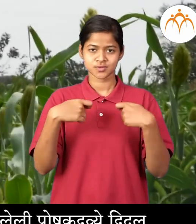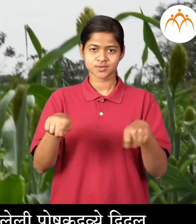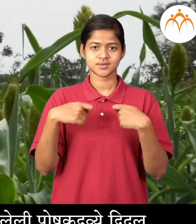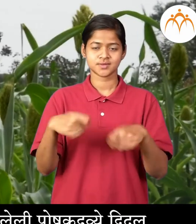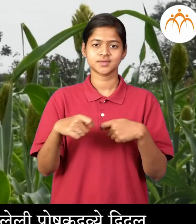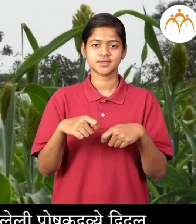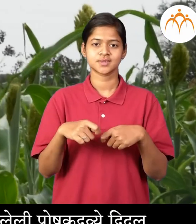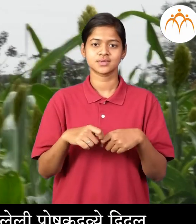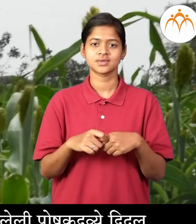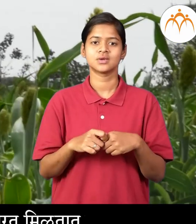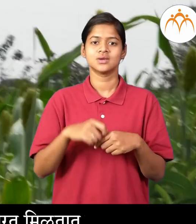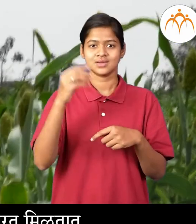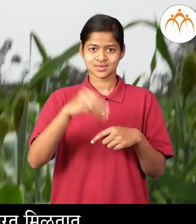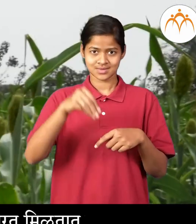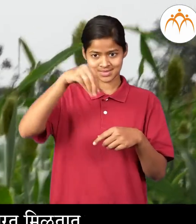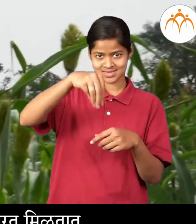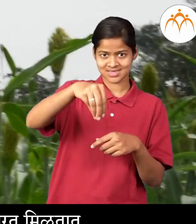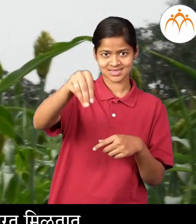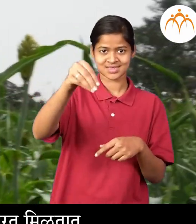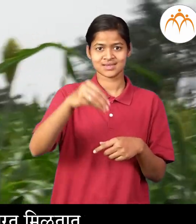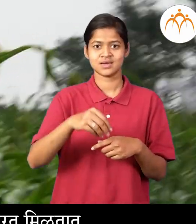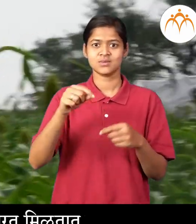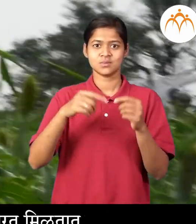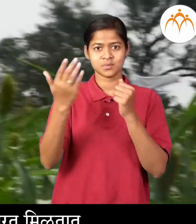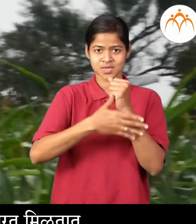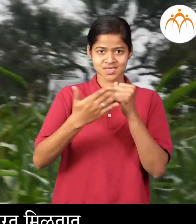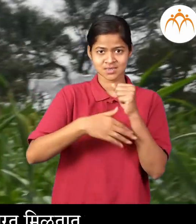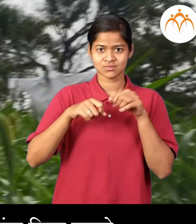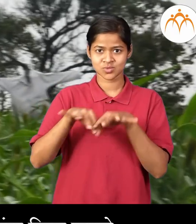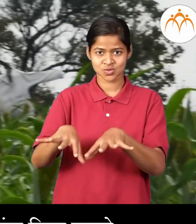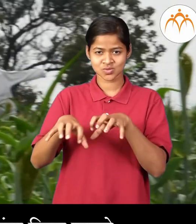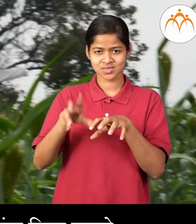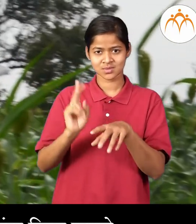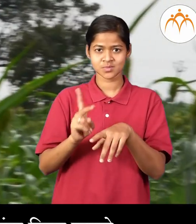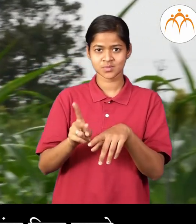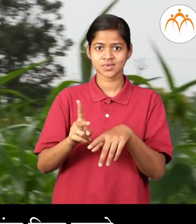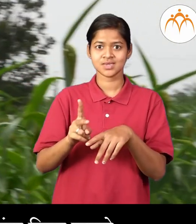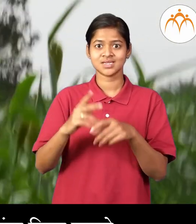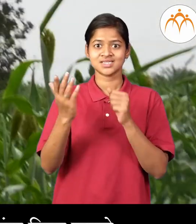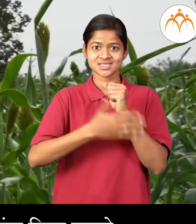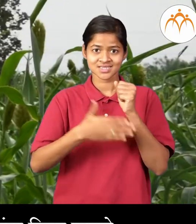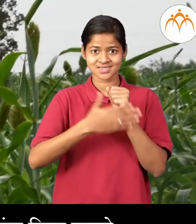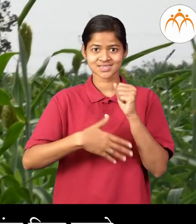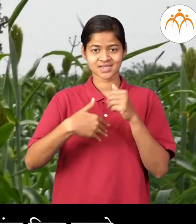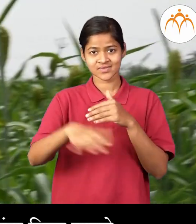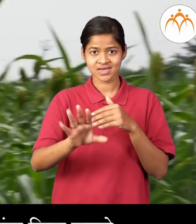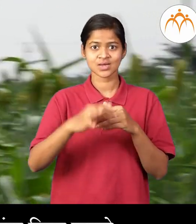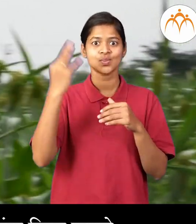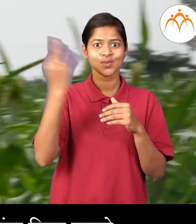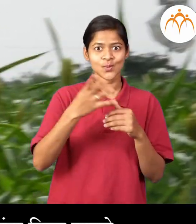પોશક દ્રગ્ય દ્વિધાલ પીકાન મુલે જમી નિલા પરત મેતાત બળું ગવાચા પીક ઘેતલ્યાનંતર દ્વિધલ